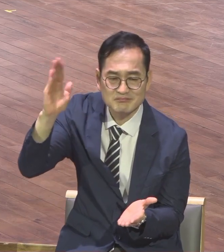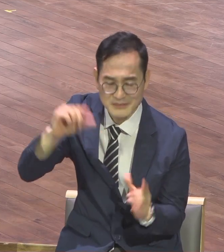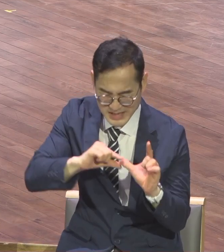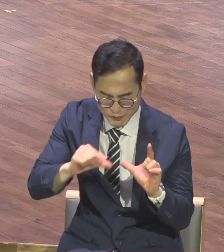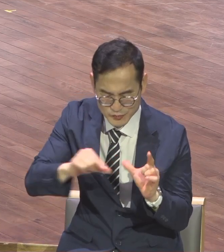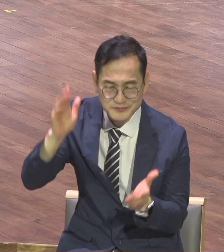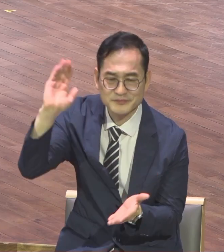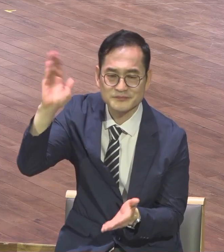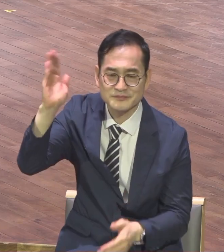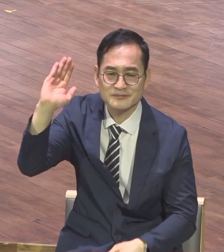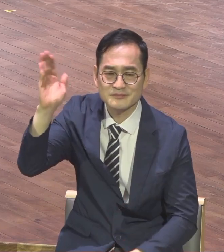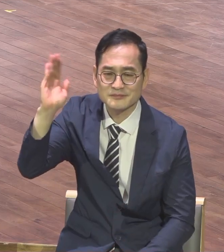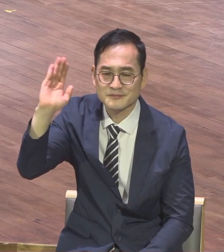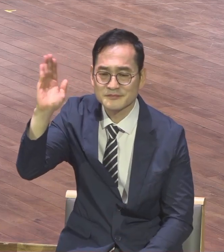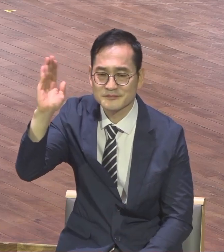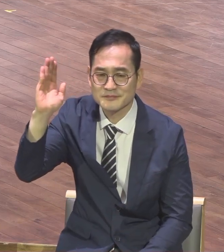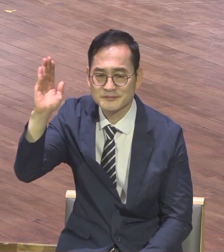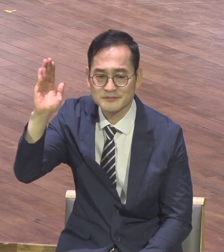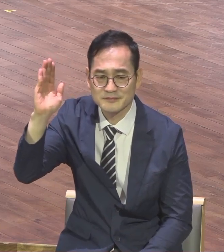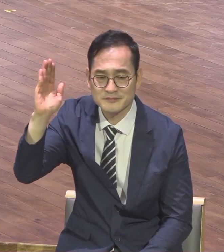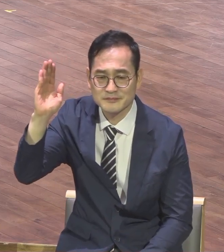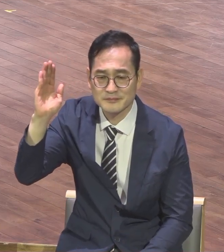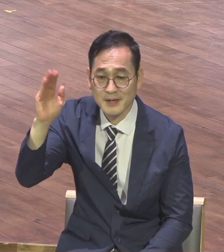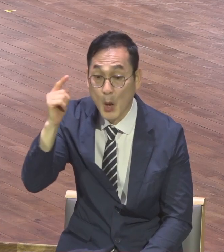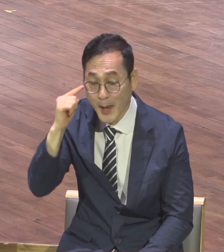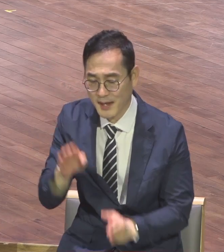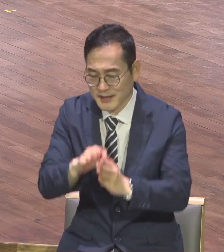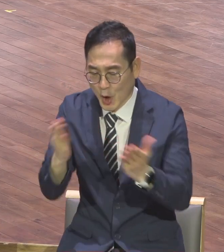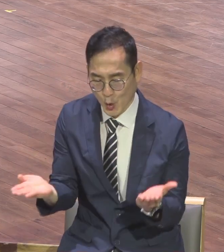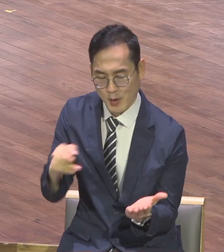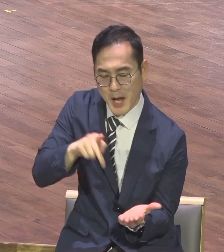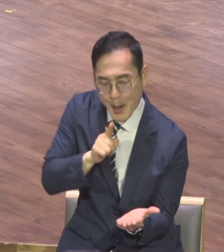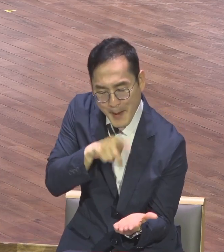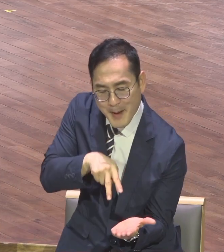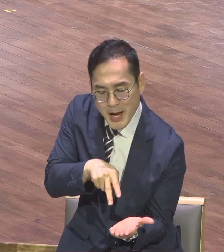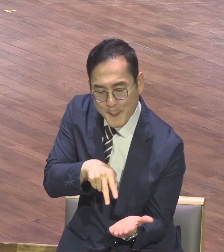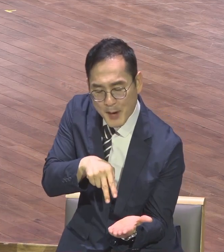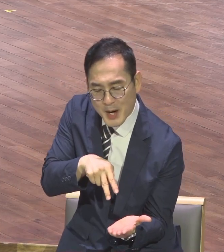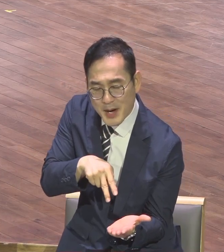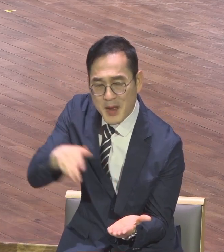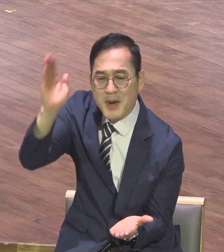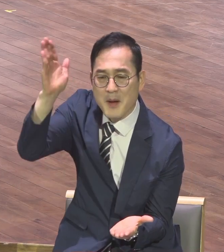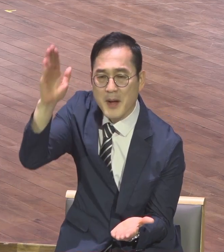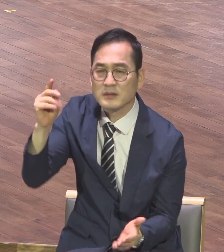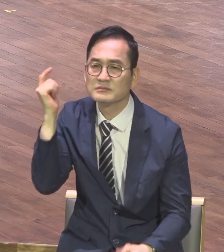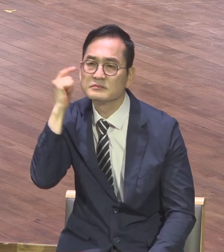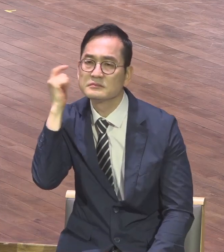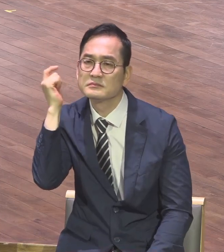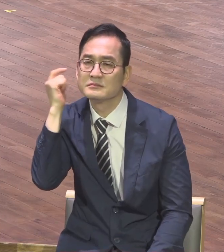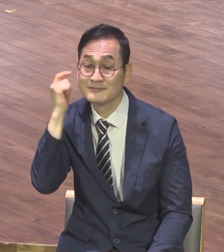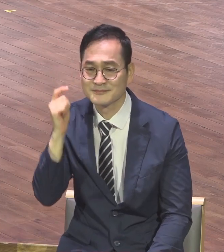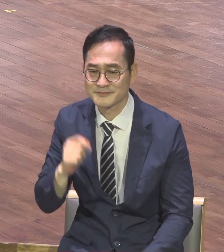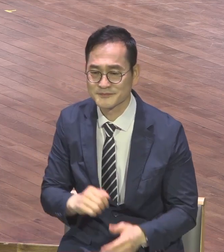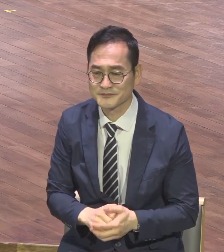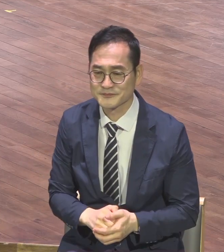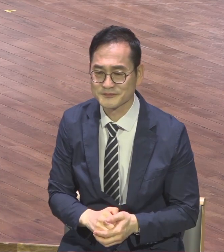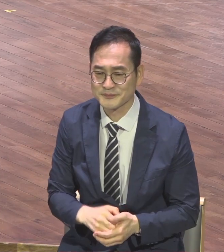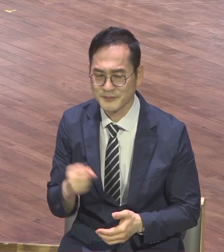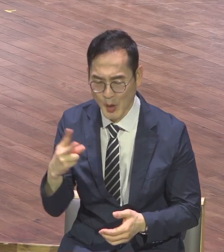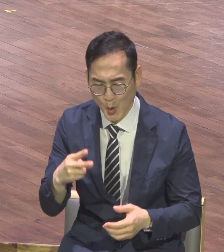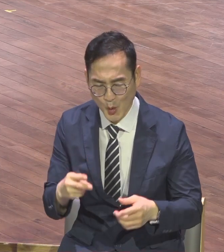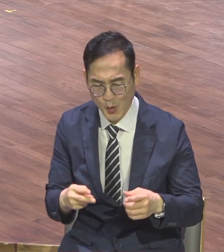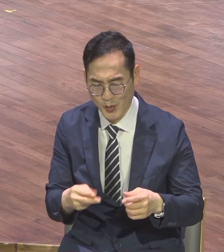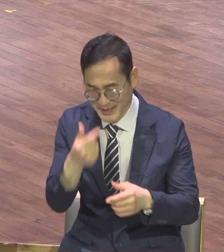쉐마 들으라. 그렇게 이제 낭송을 하죠. 그리고 시몬의 에스테라는 18개